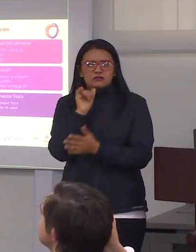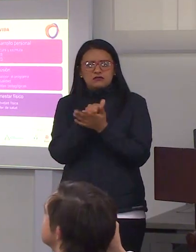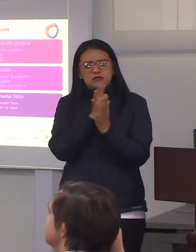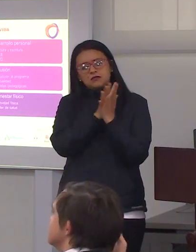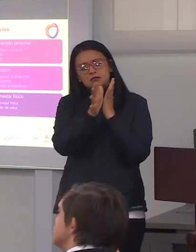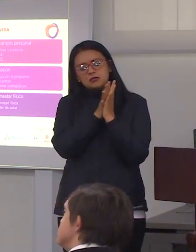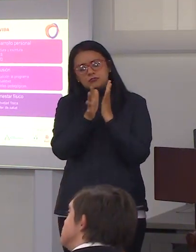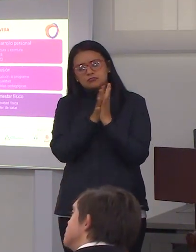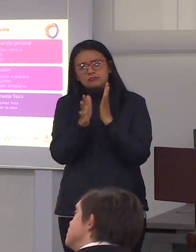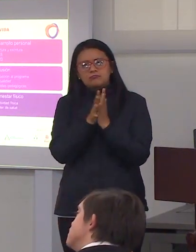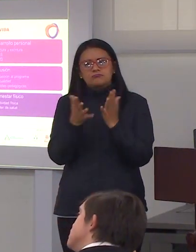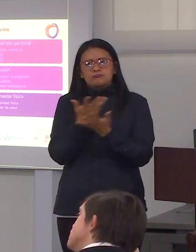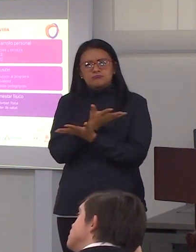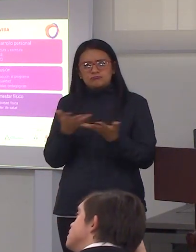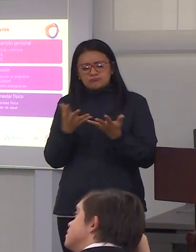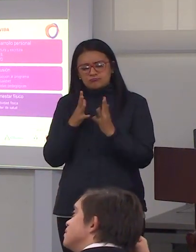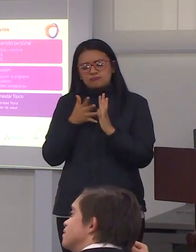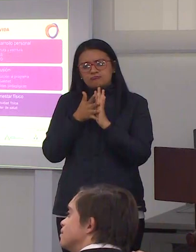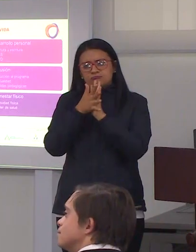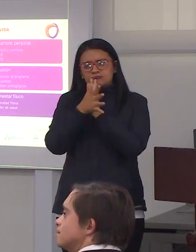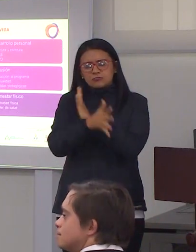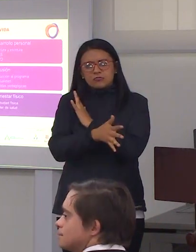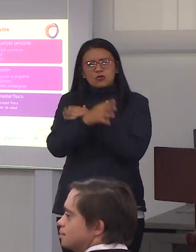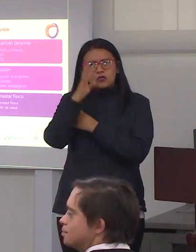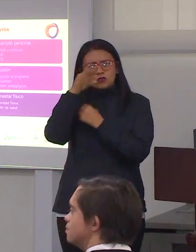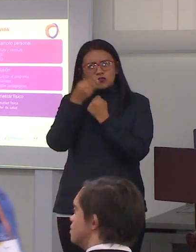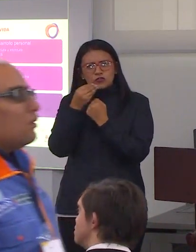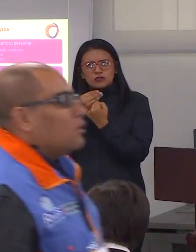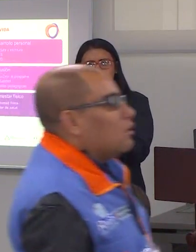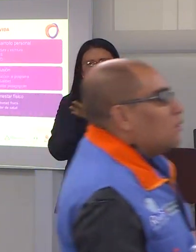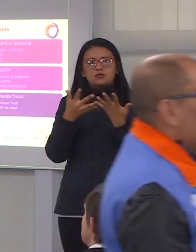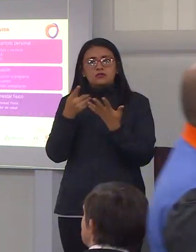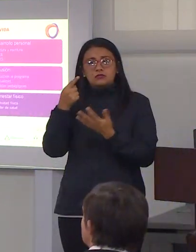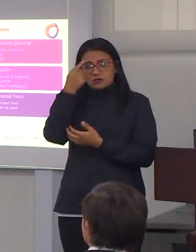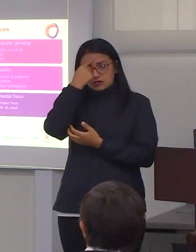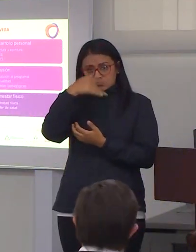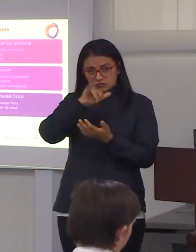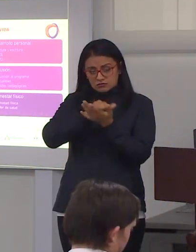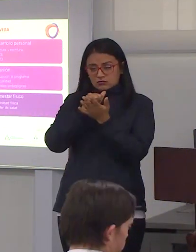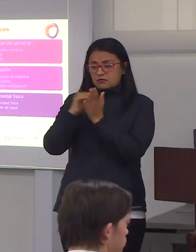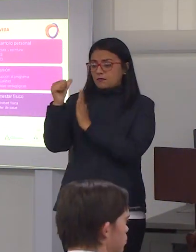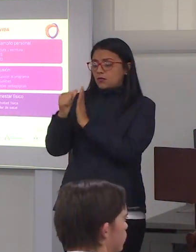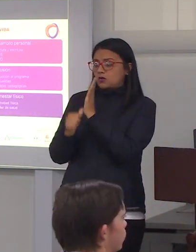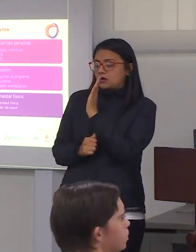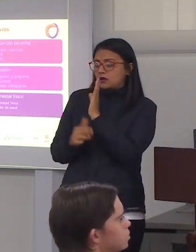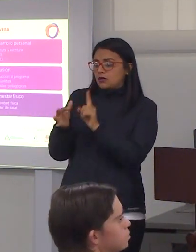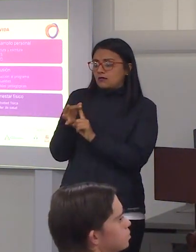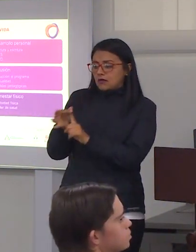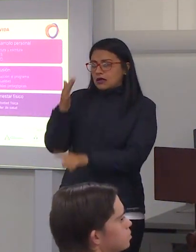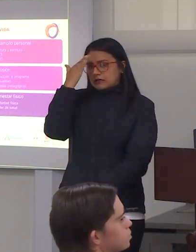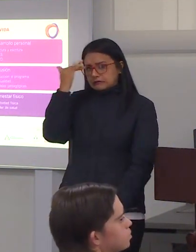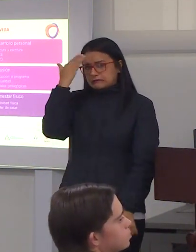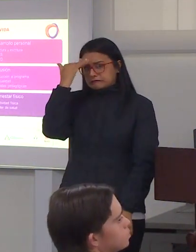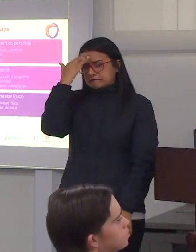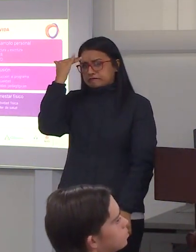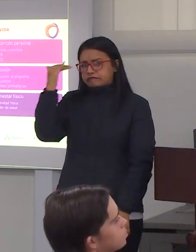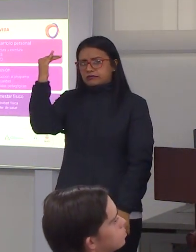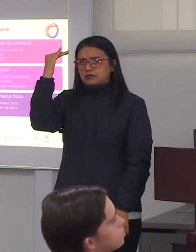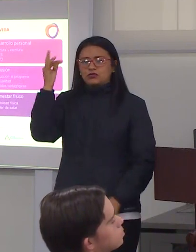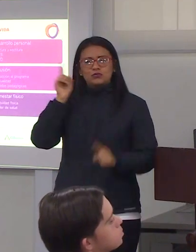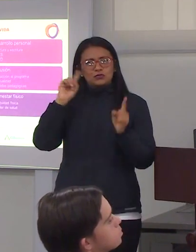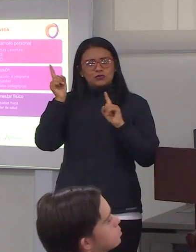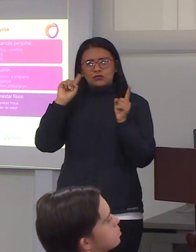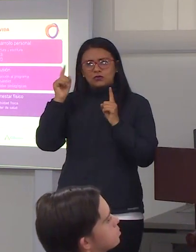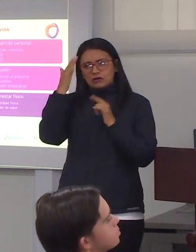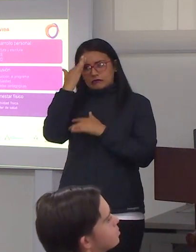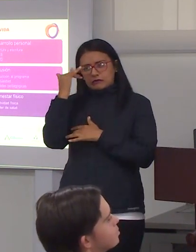compartimos un poco todo el fundamento de que no podemos seguir con programas explícitamente academicistas, hay que ampliar